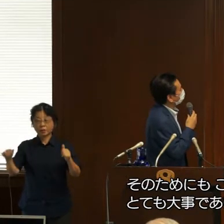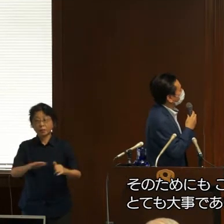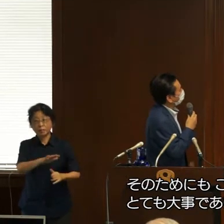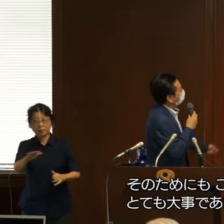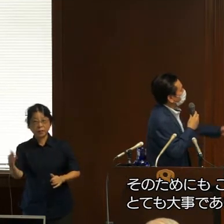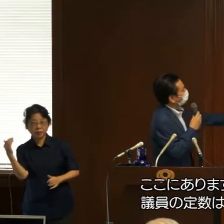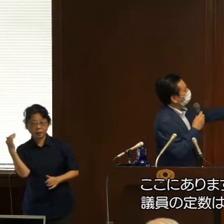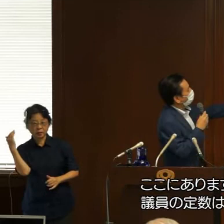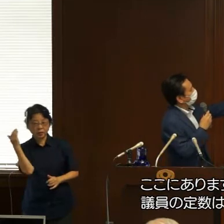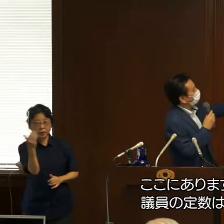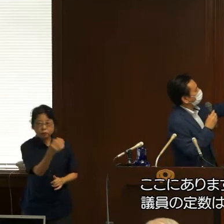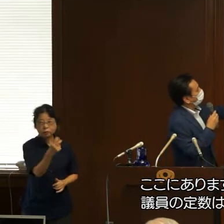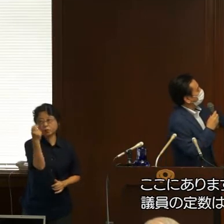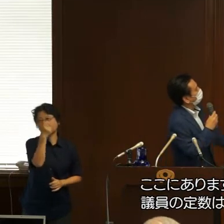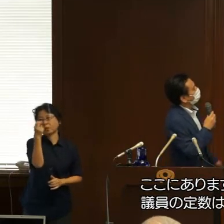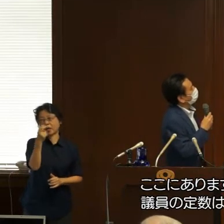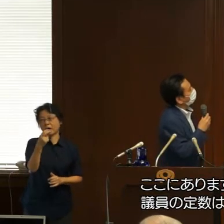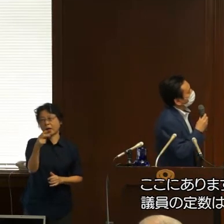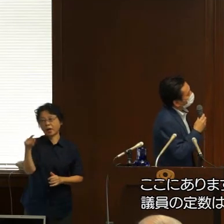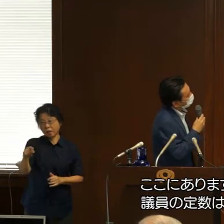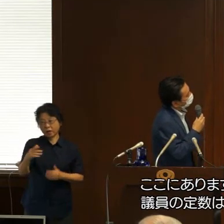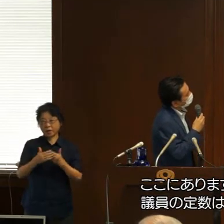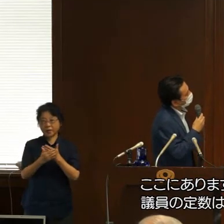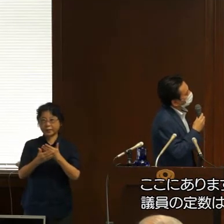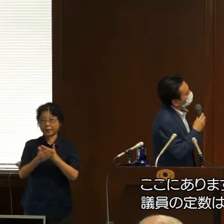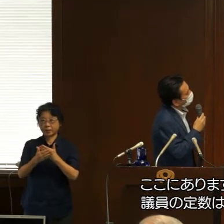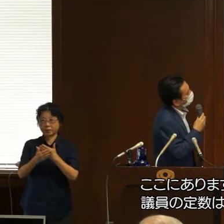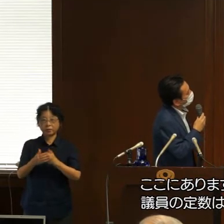事であります。ここにありますように、